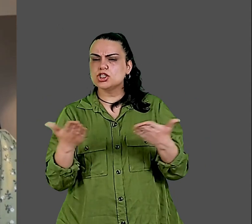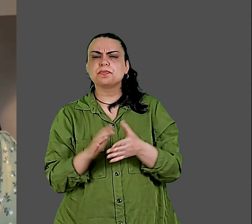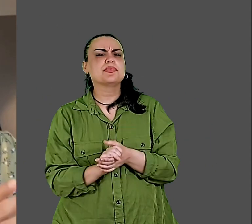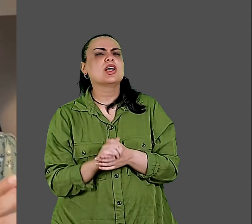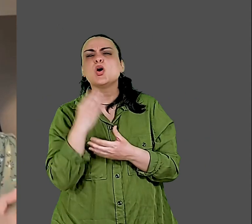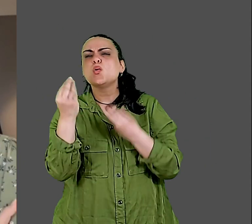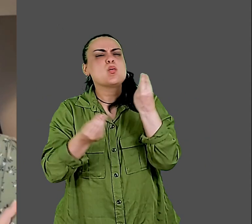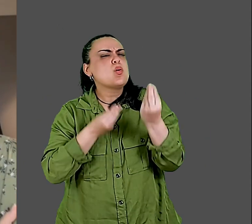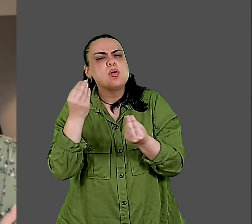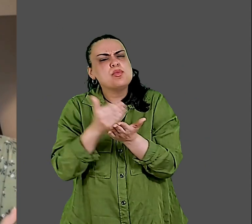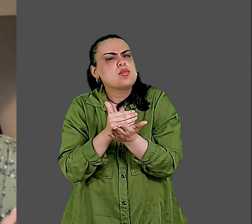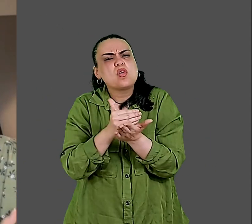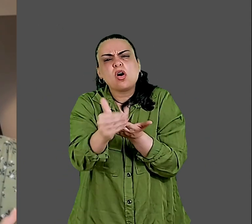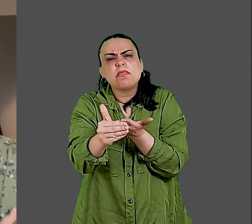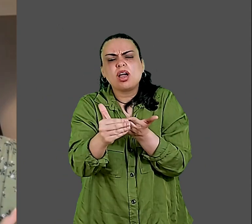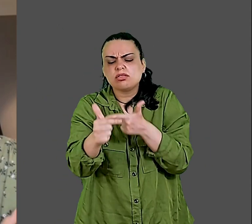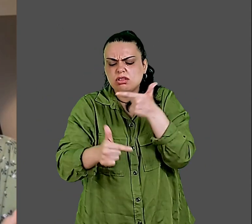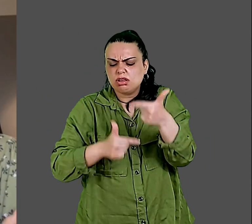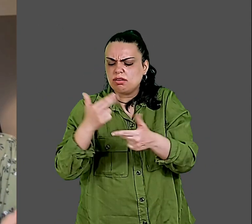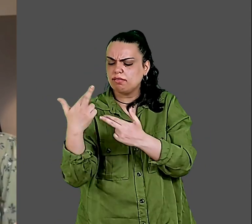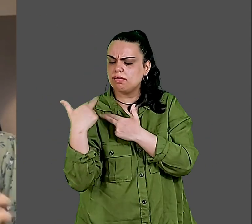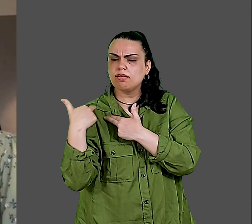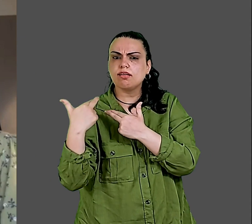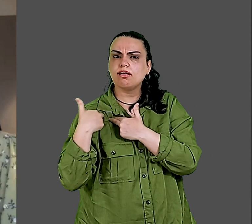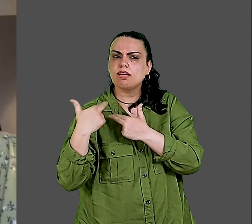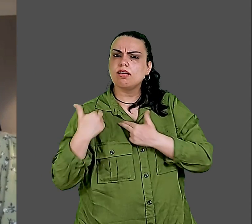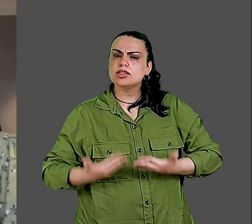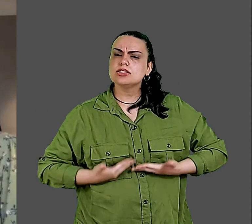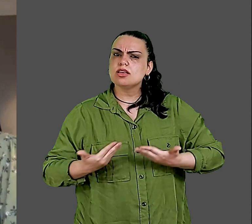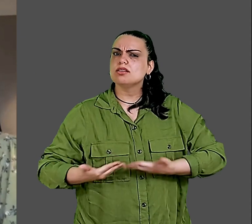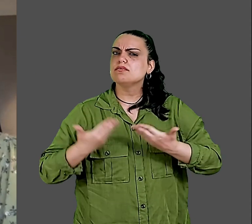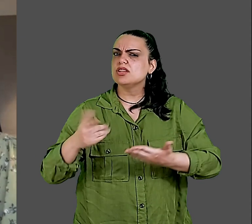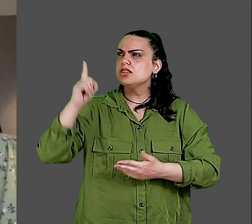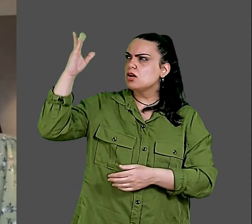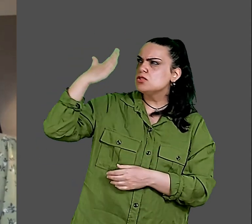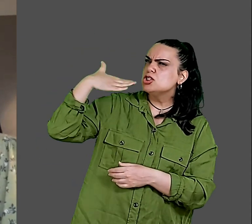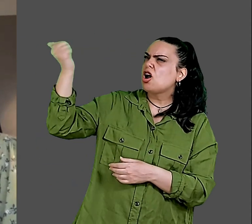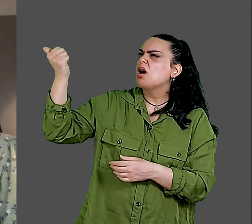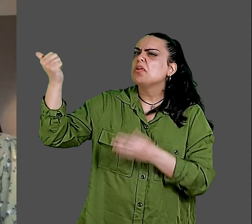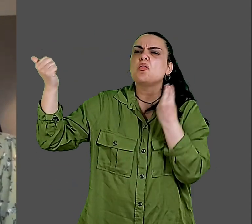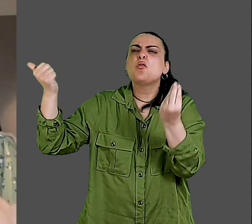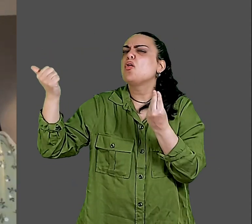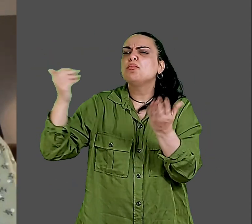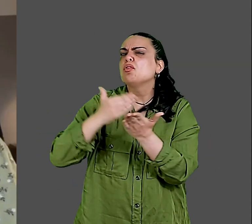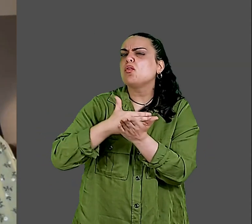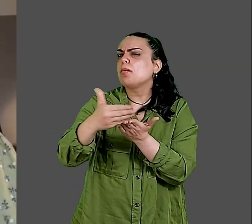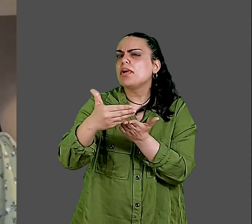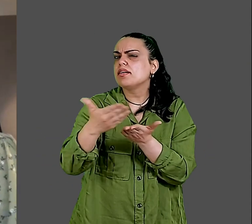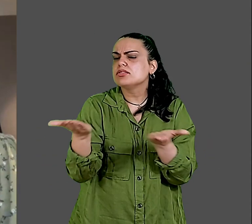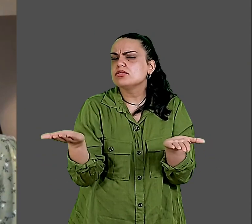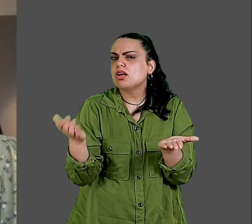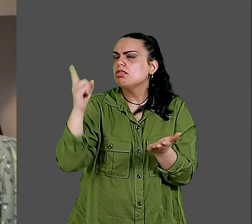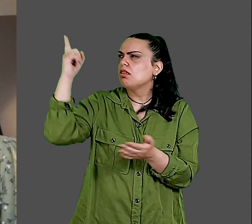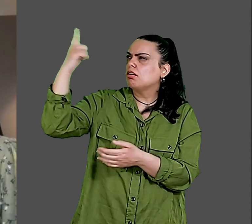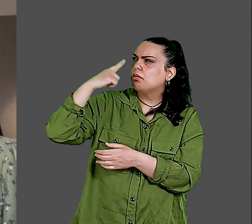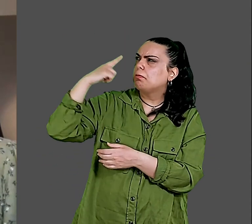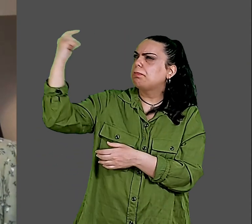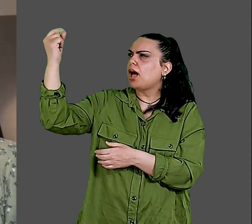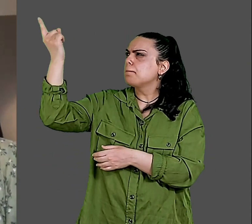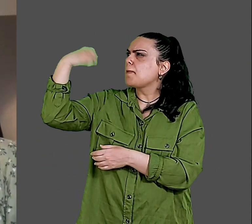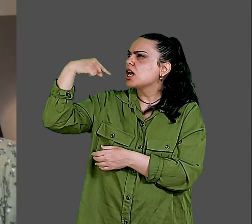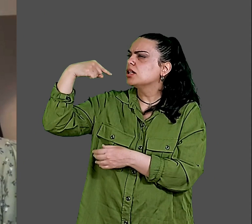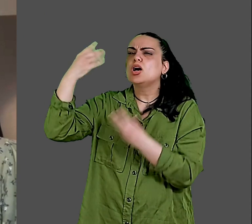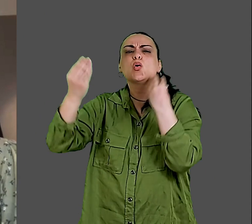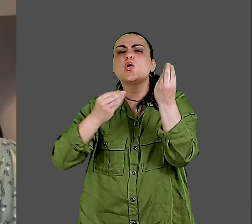se inicia uma chamada? Como é que começa uma chamada? E aí a gente vê como base